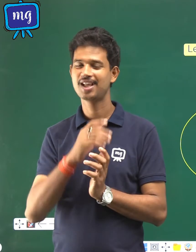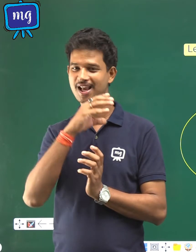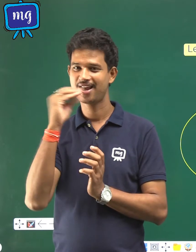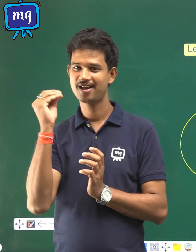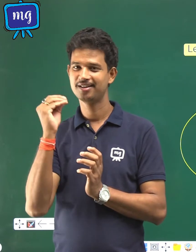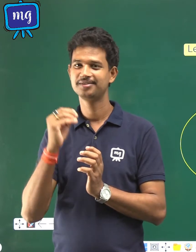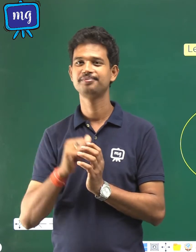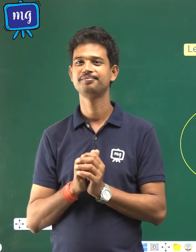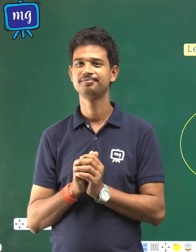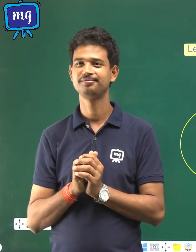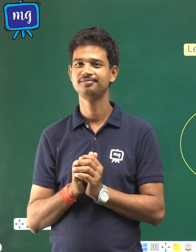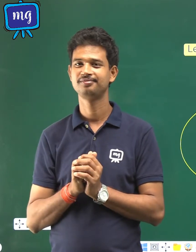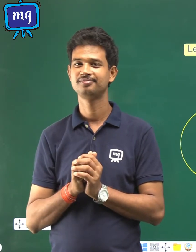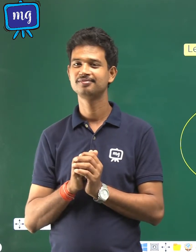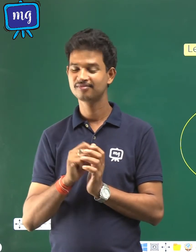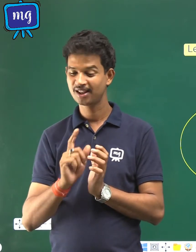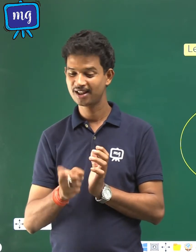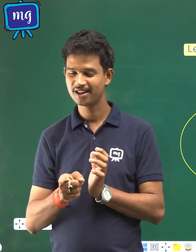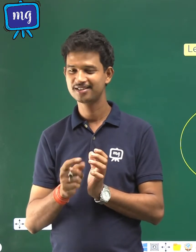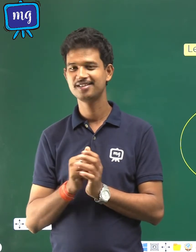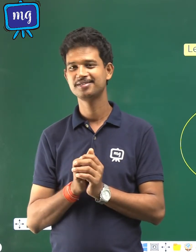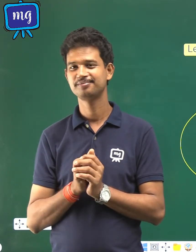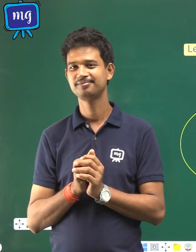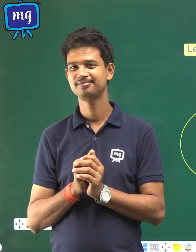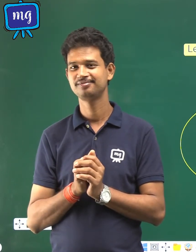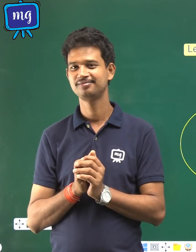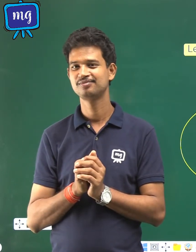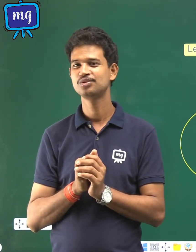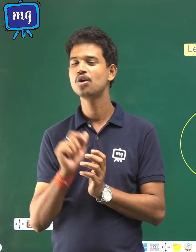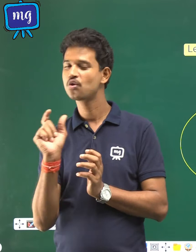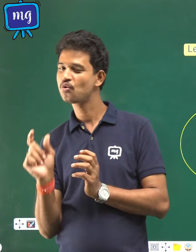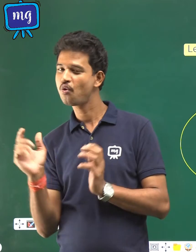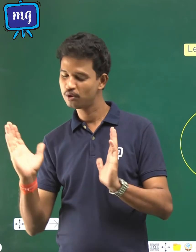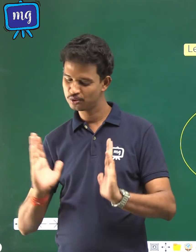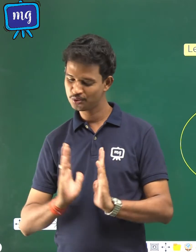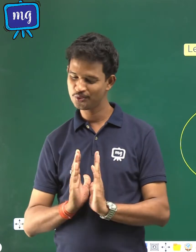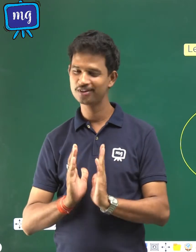and this is small u.